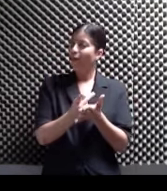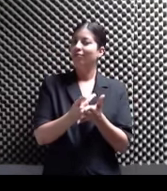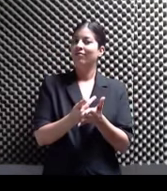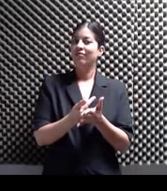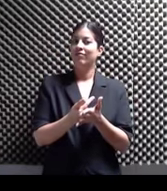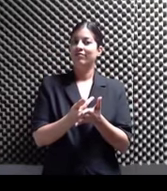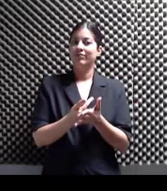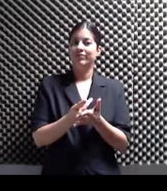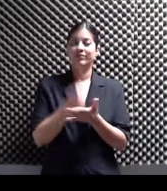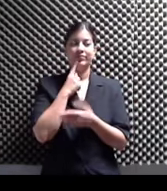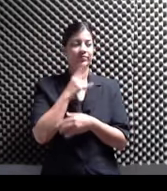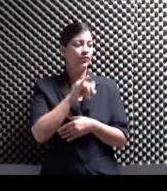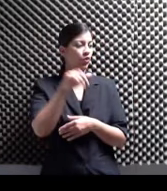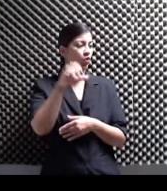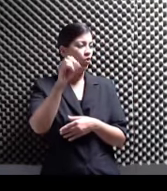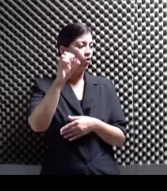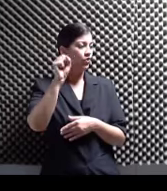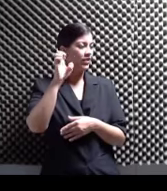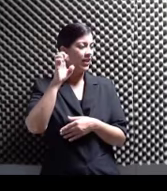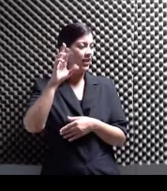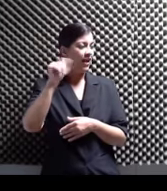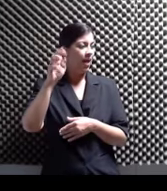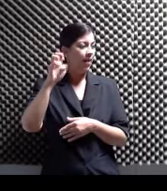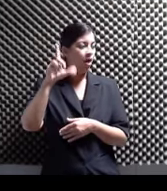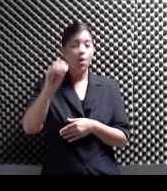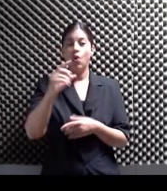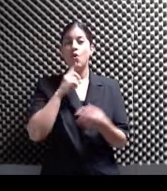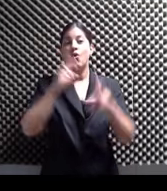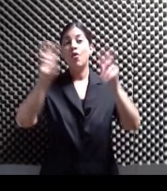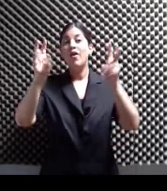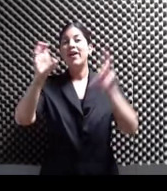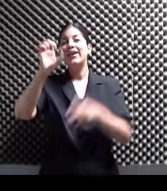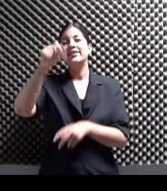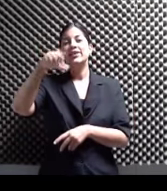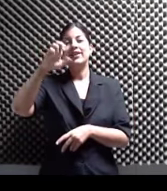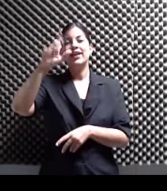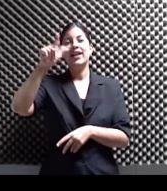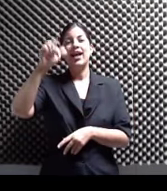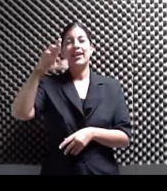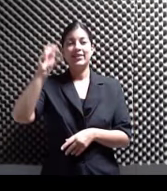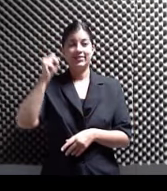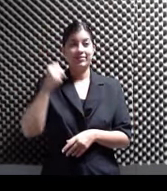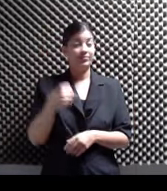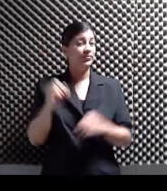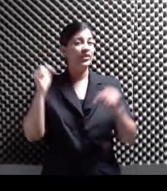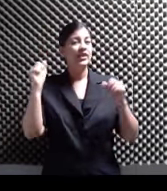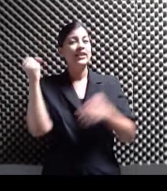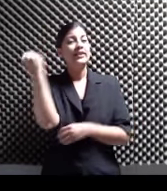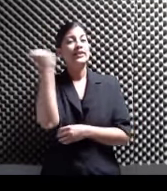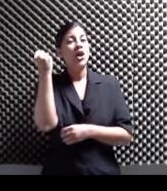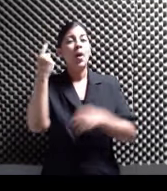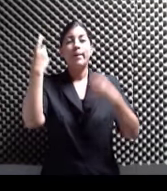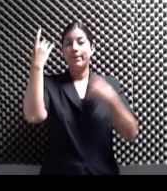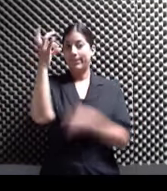Ravelo Esquelares, y bueno, usted tiene que ir, mira, el sábado 27 de abril a las 2 de la tarde